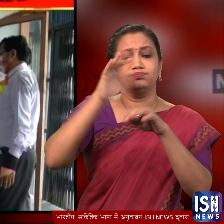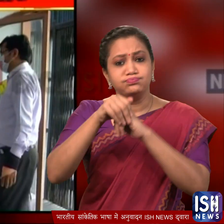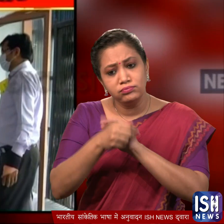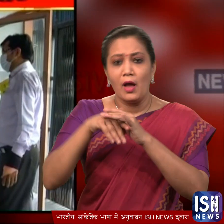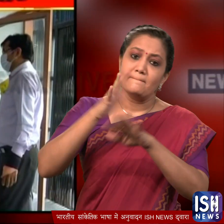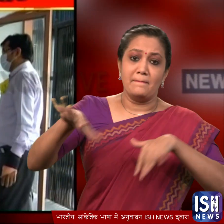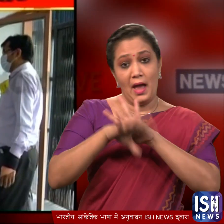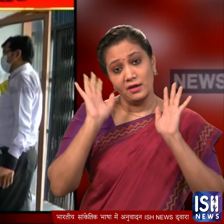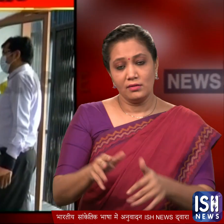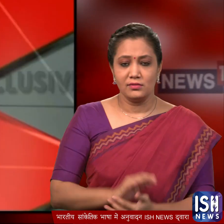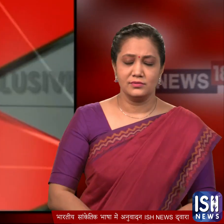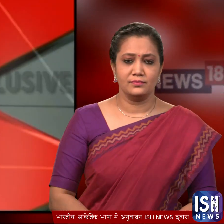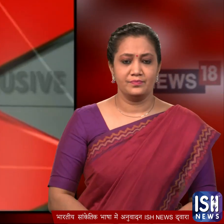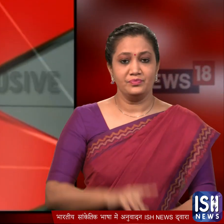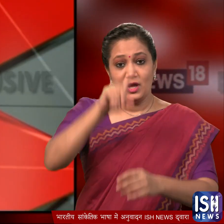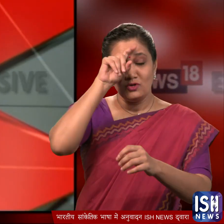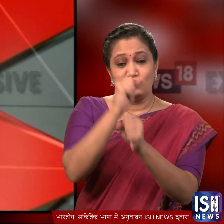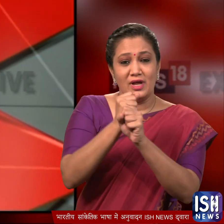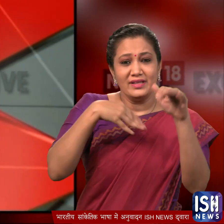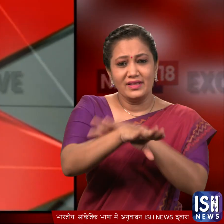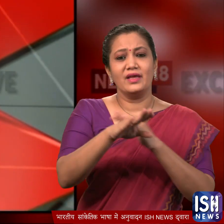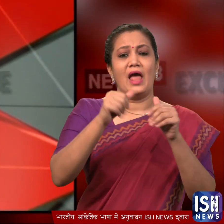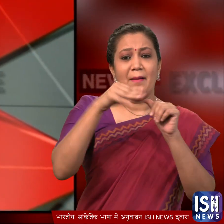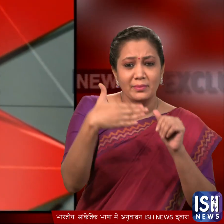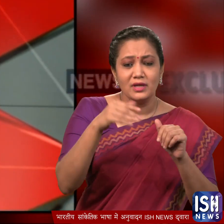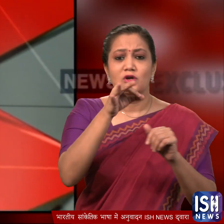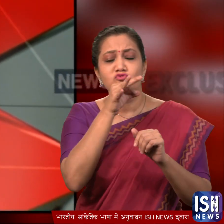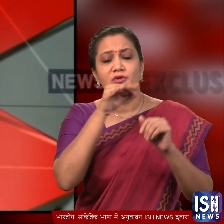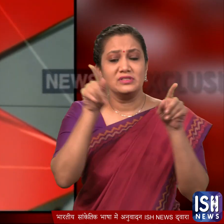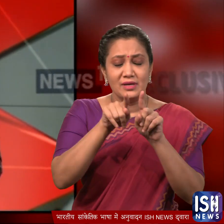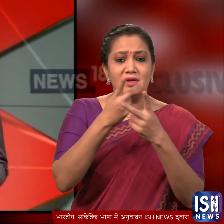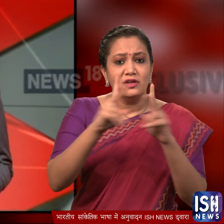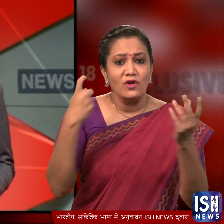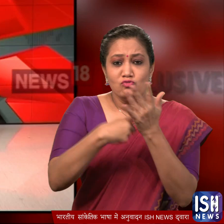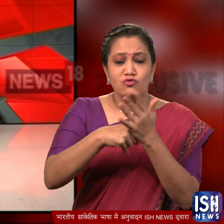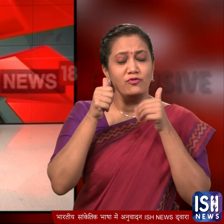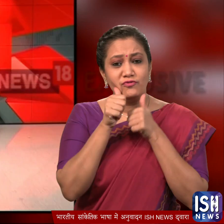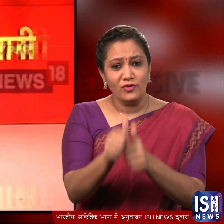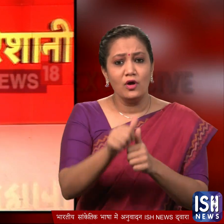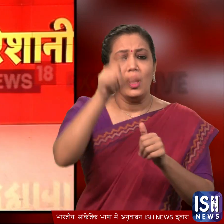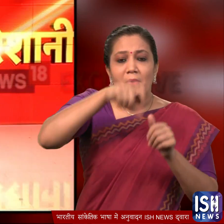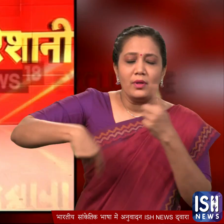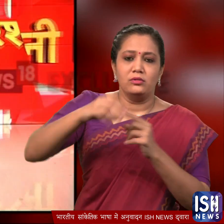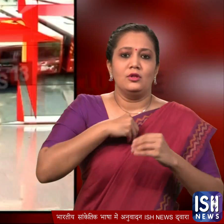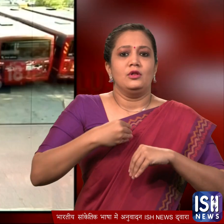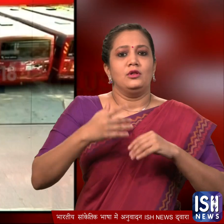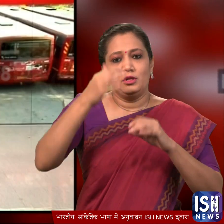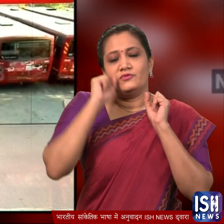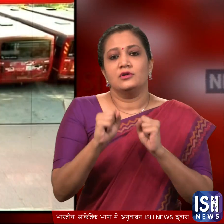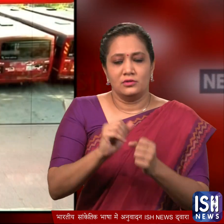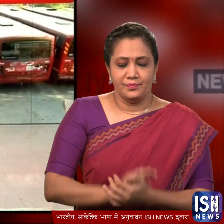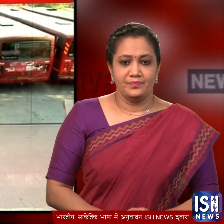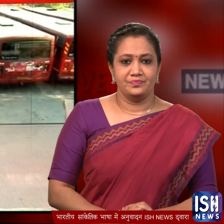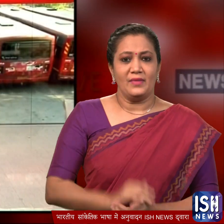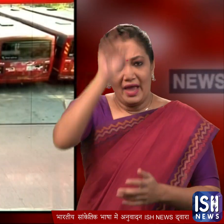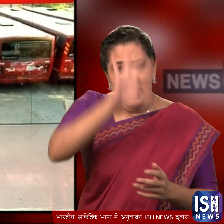को साफ कराने के इंतजाम किए गए। उधर गुजरात के अहमदाबाद और सूरत में कोरोना से जुड़ी पाबंदियां लागू किए जाने के बाद लोगों की मुश्किलें बढ़ गईं। एक